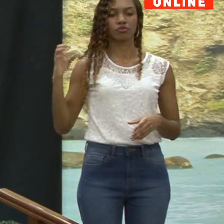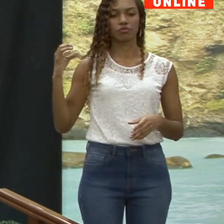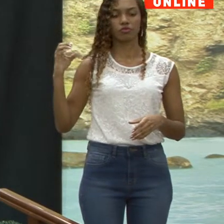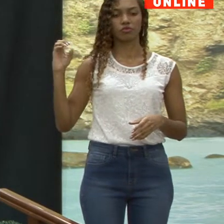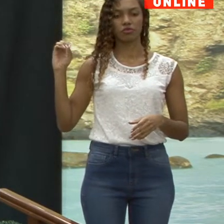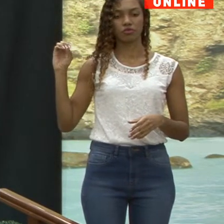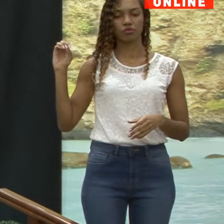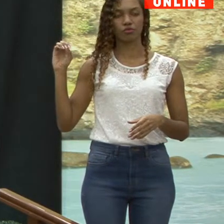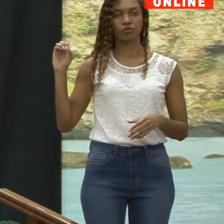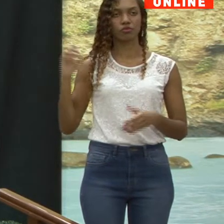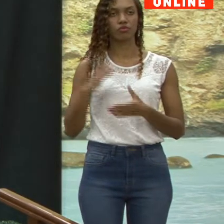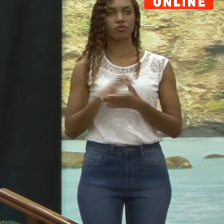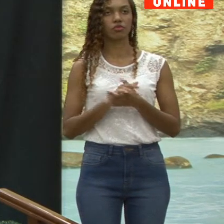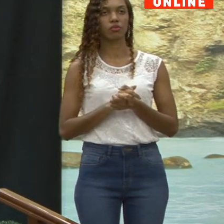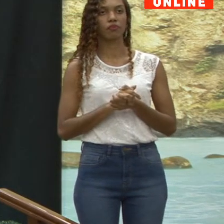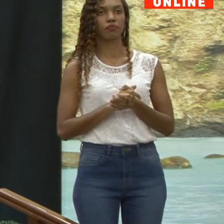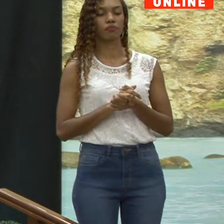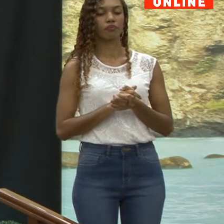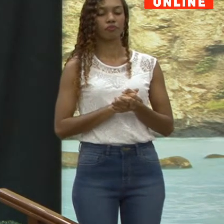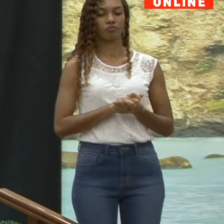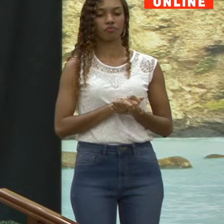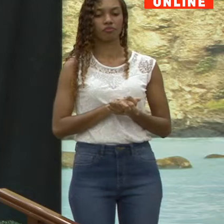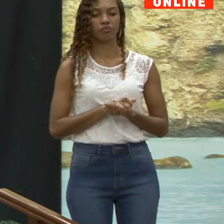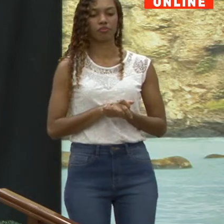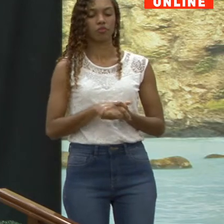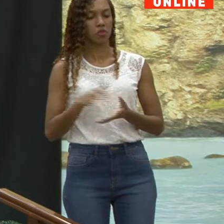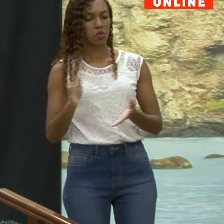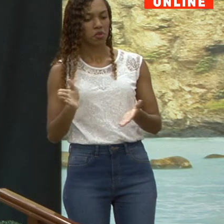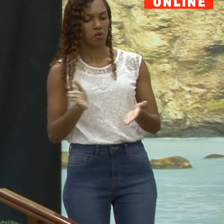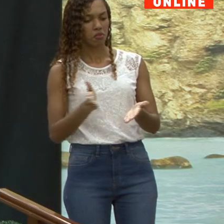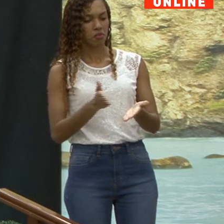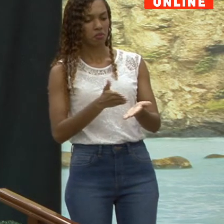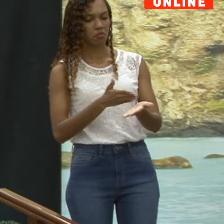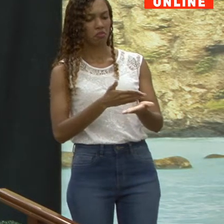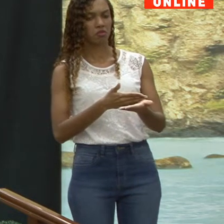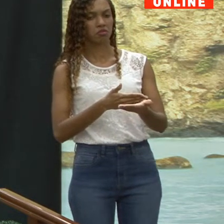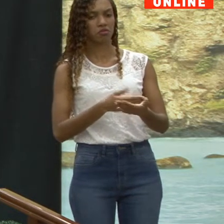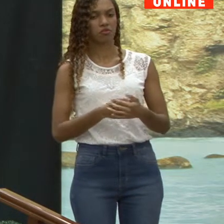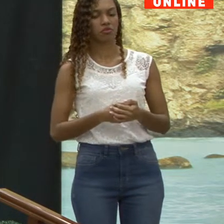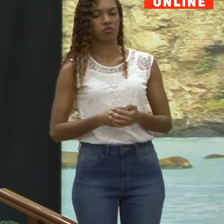que entrar na fornalha e depois passa por um produto de têmpera.